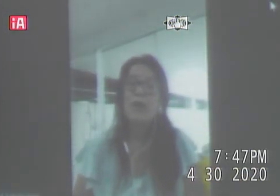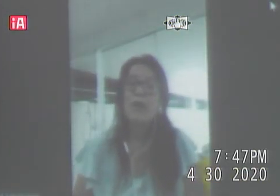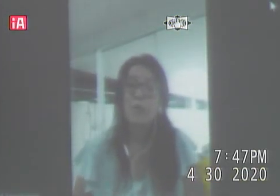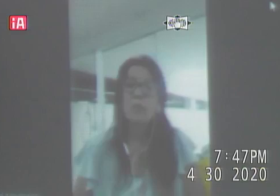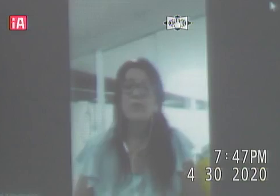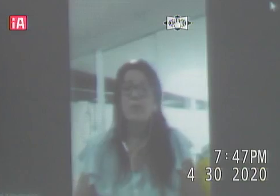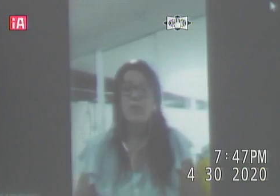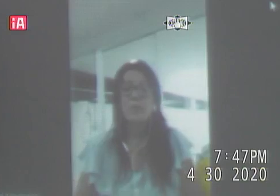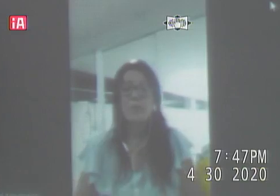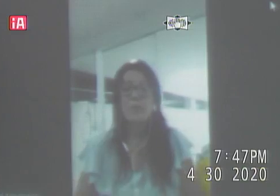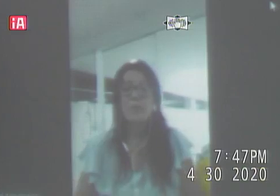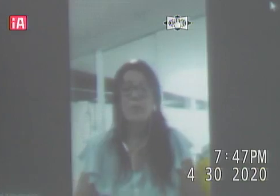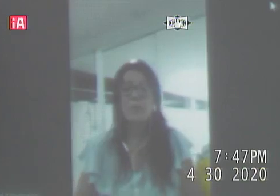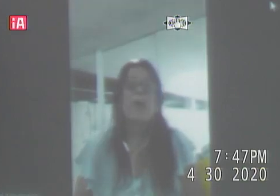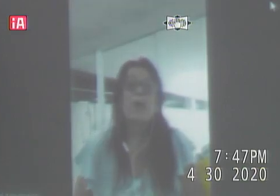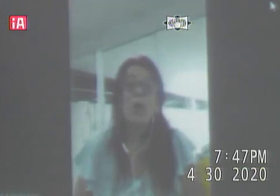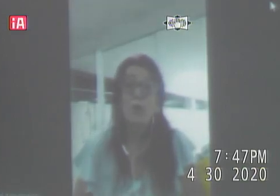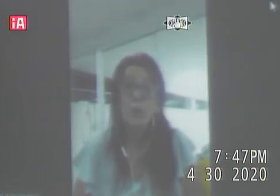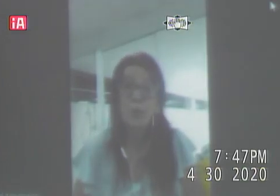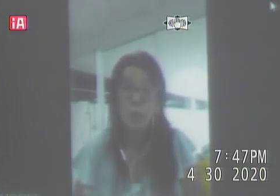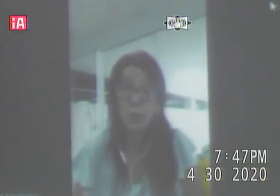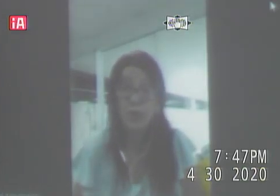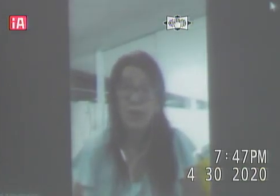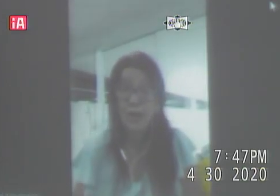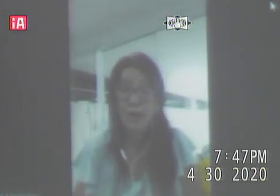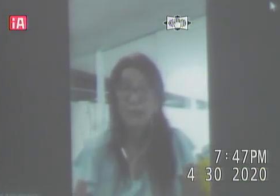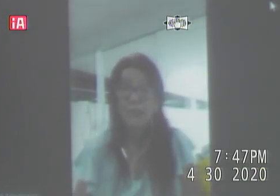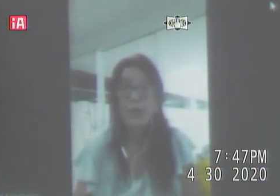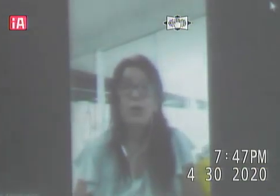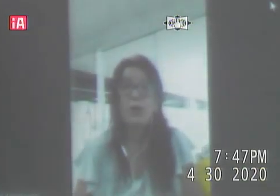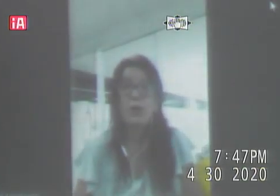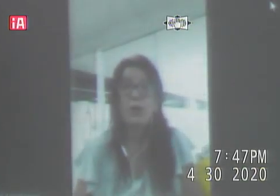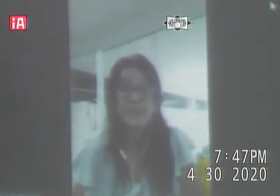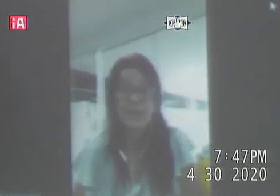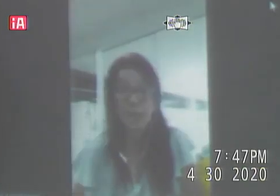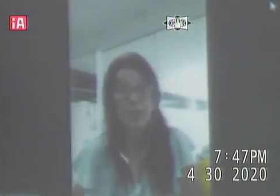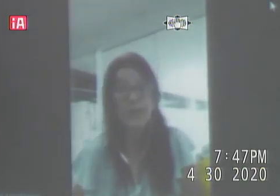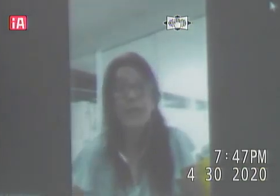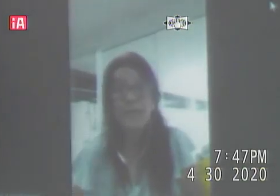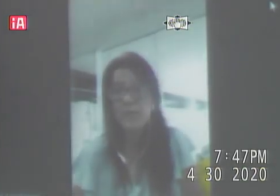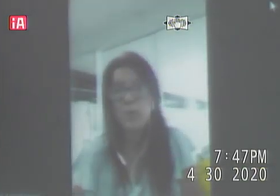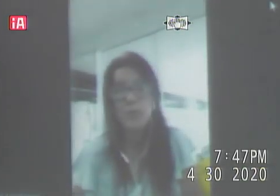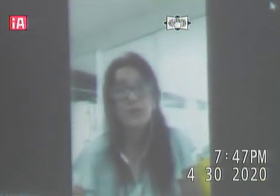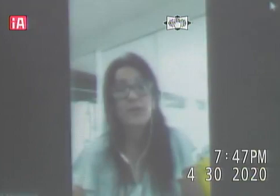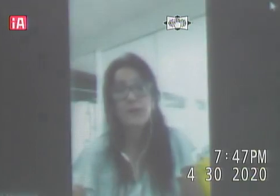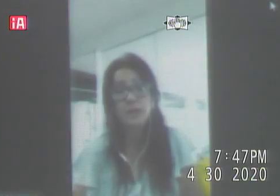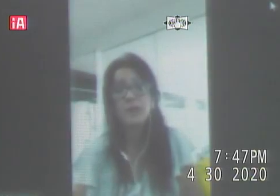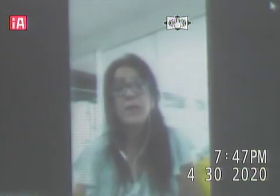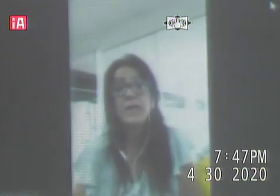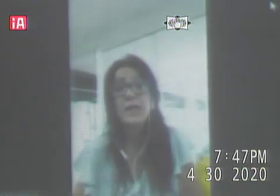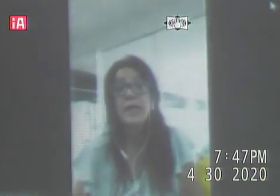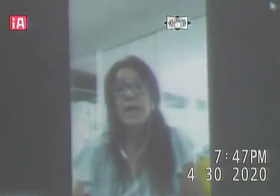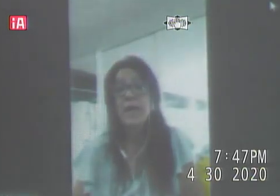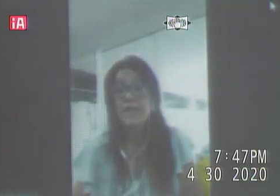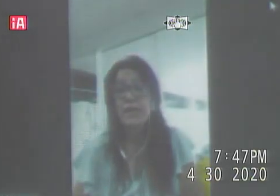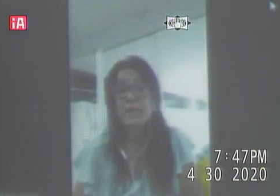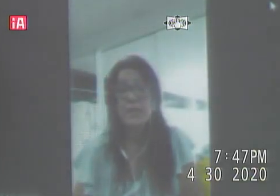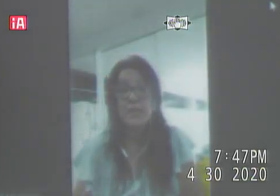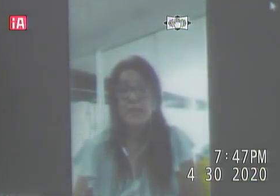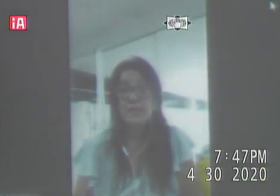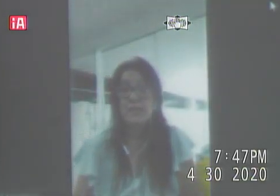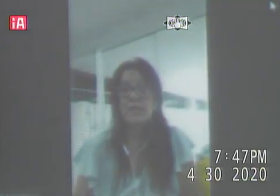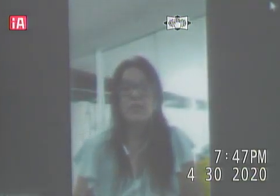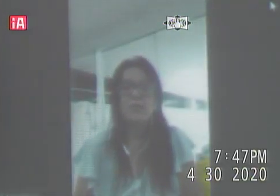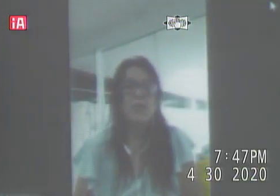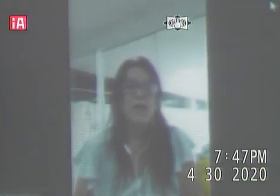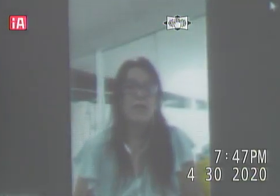relação à Caixa Econômica, a gente sabe que está tendo a maior procura, claro, é o auxílio emergencial para quem, nesse momento, está sendo